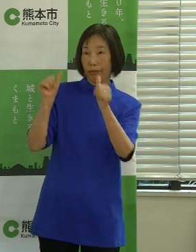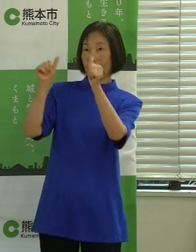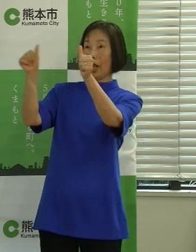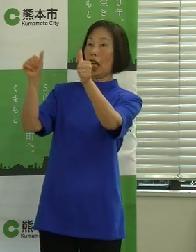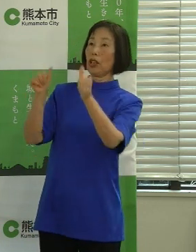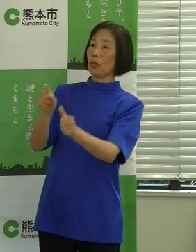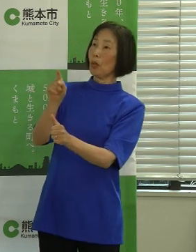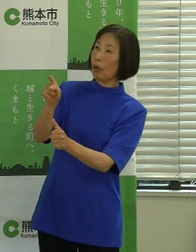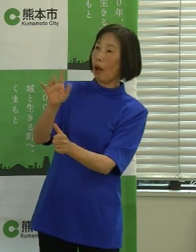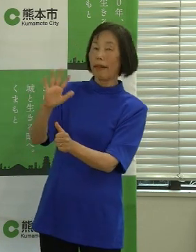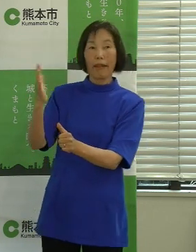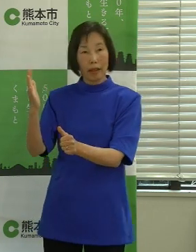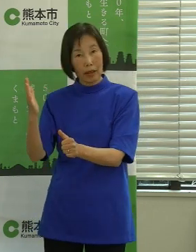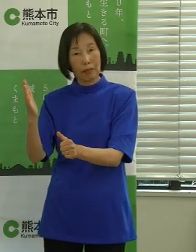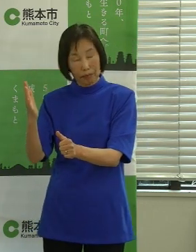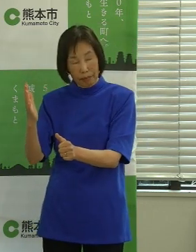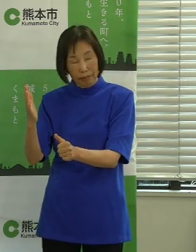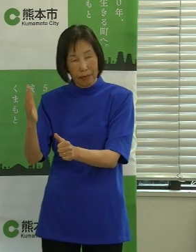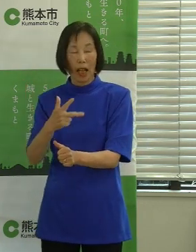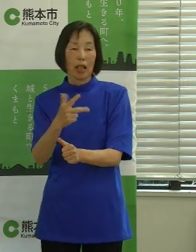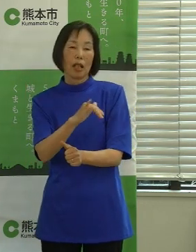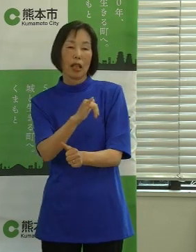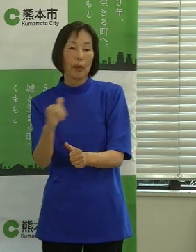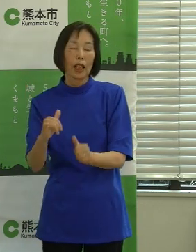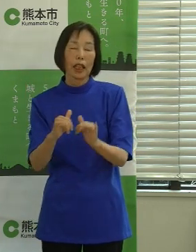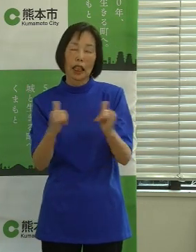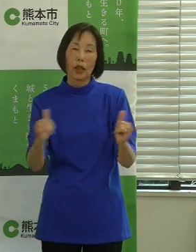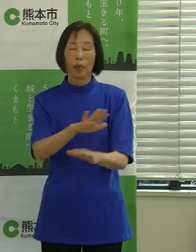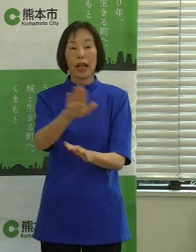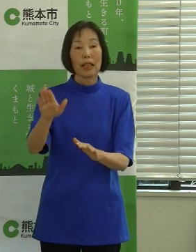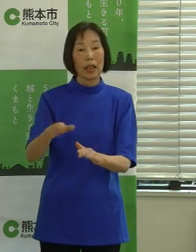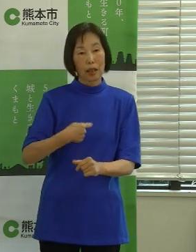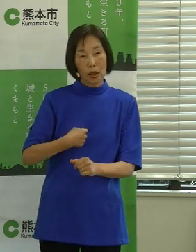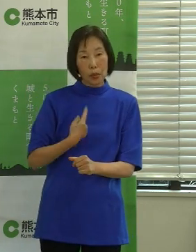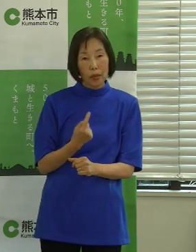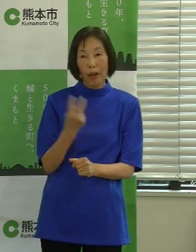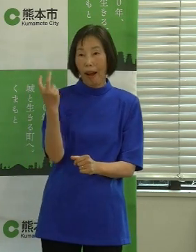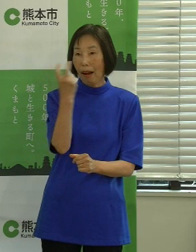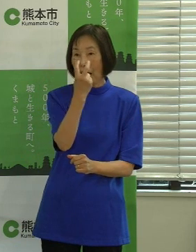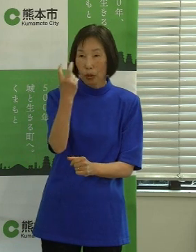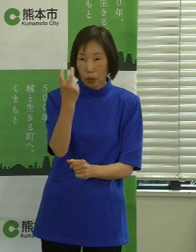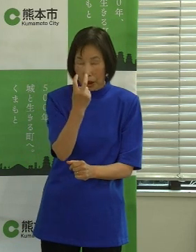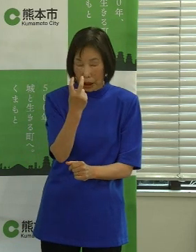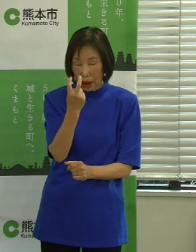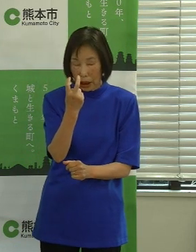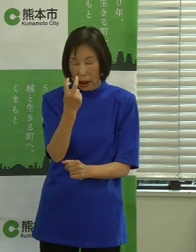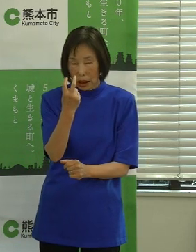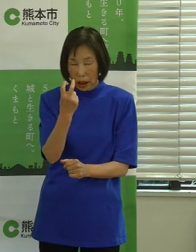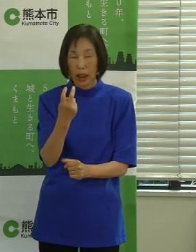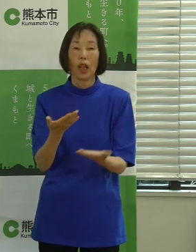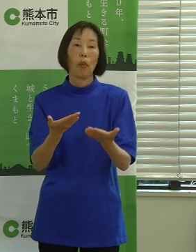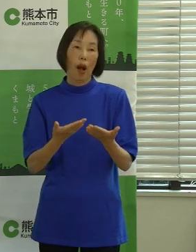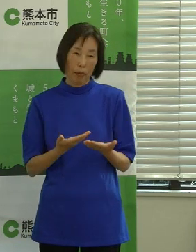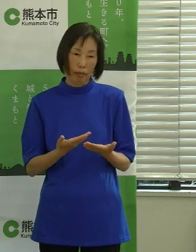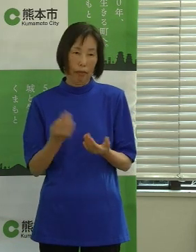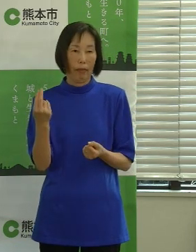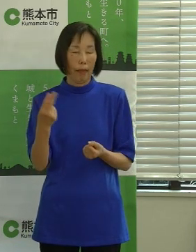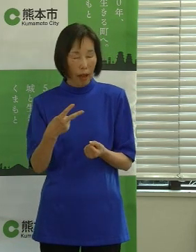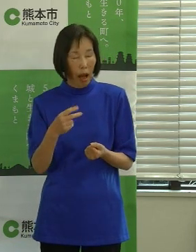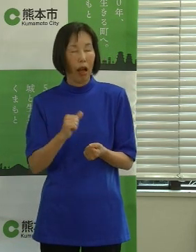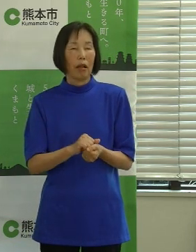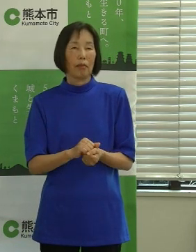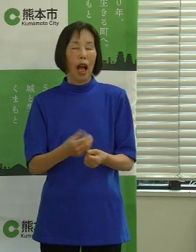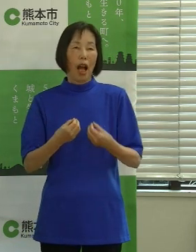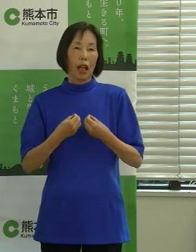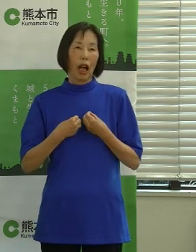など市民の皆さんが自らが確認をしていただくということとともに